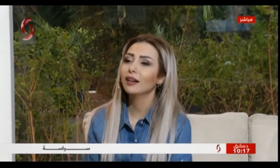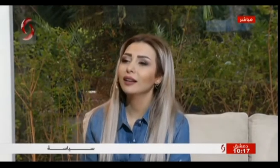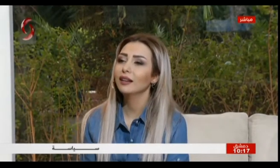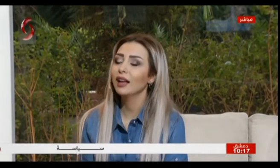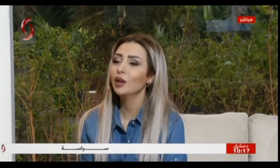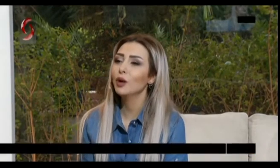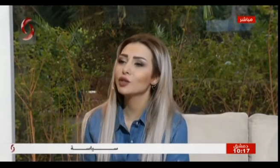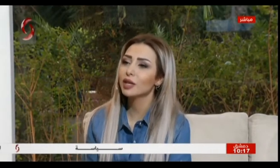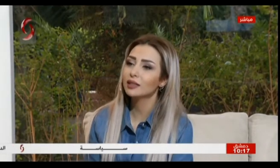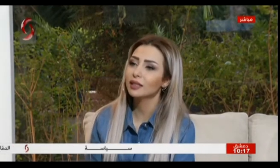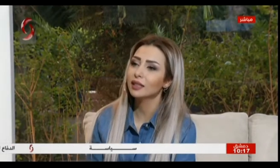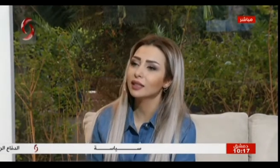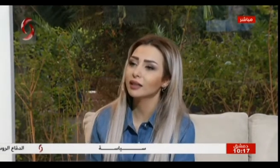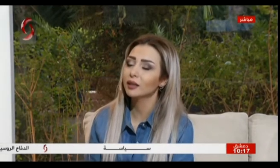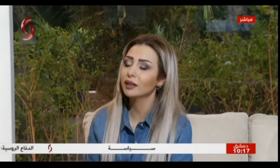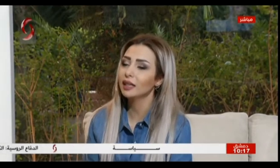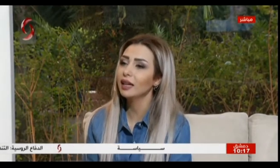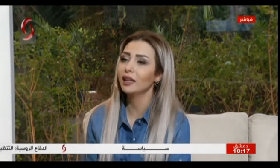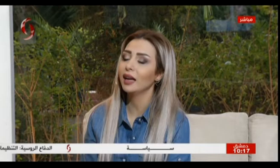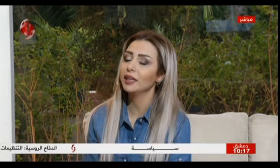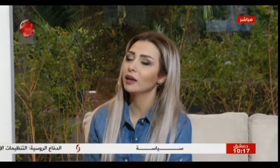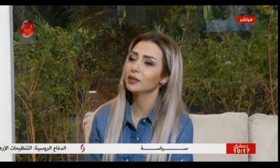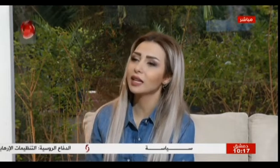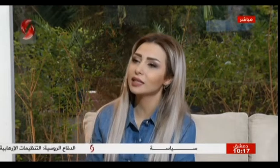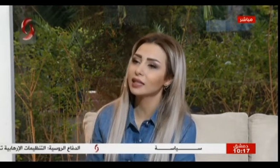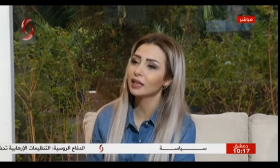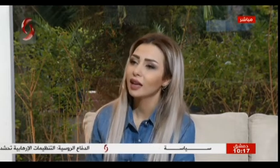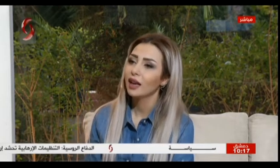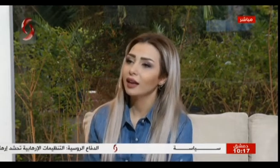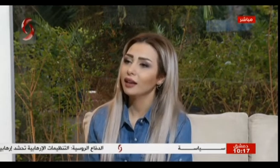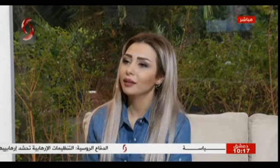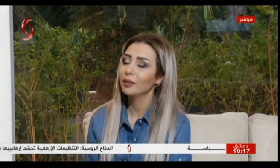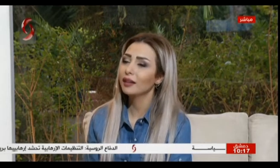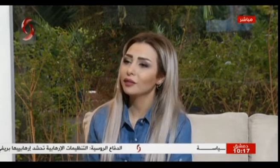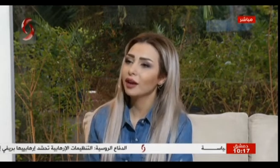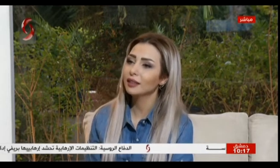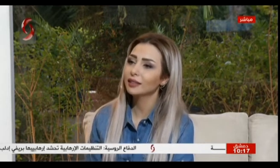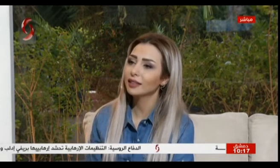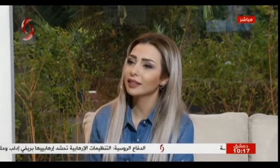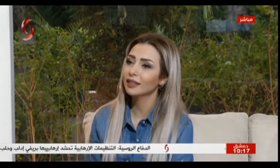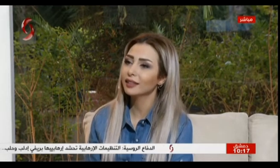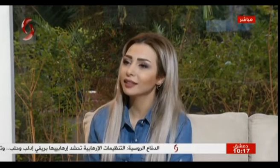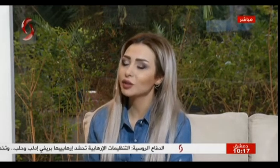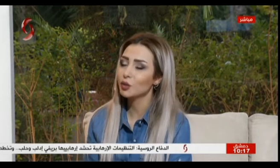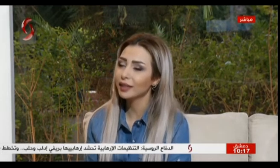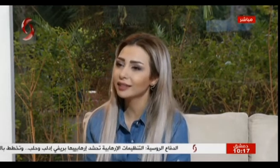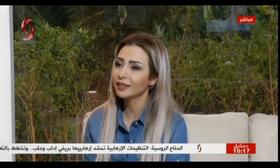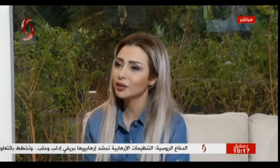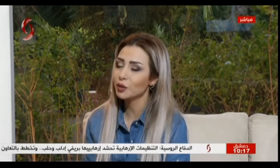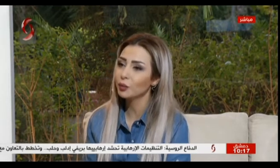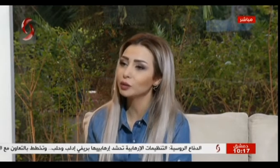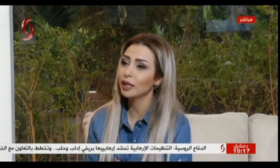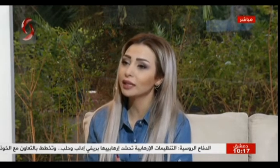لهدى، هل واجهتي خلال أيام دراستك بين رفقاتك